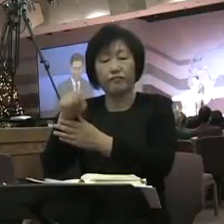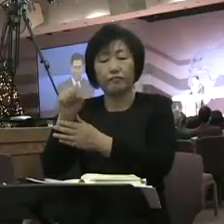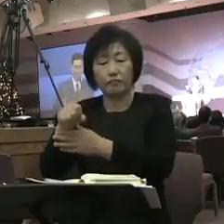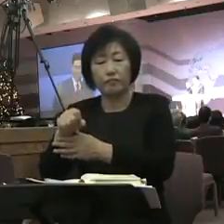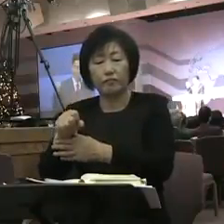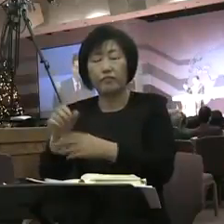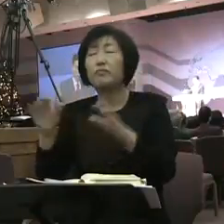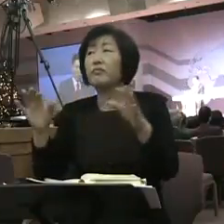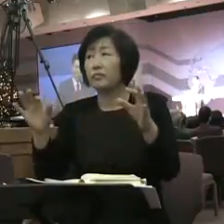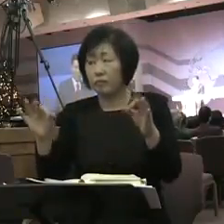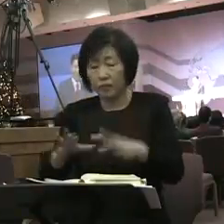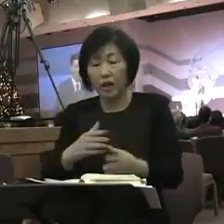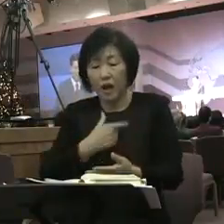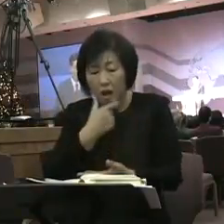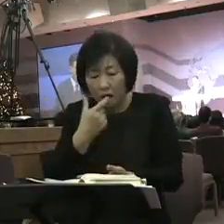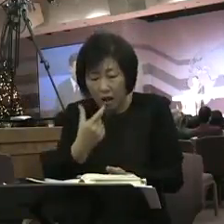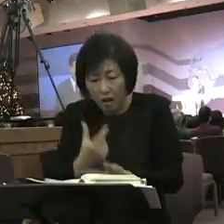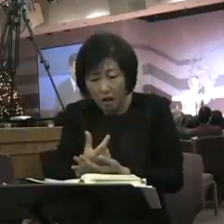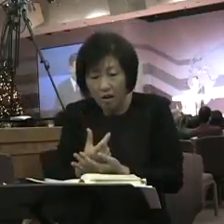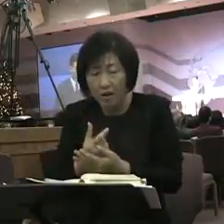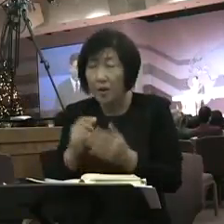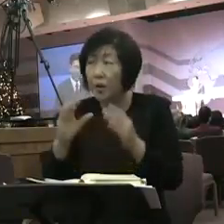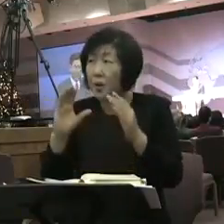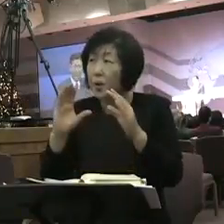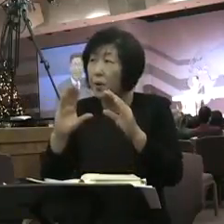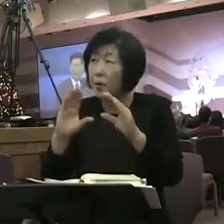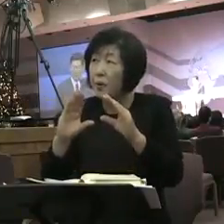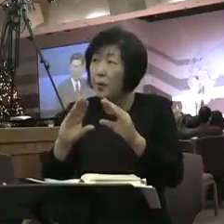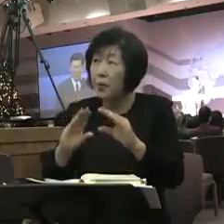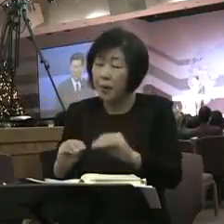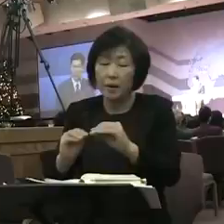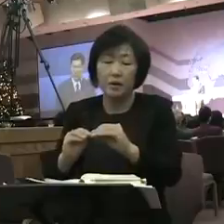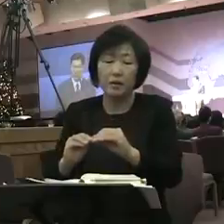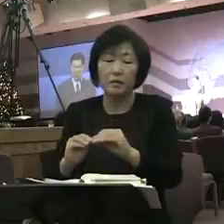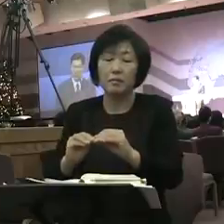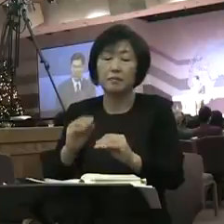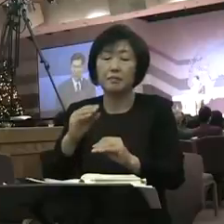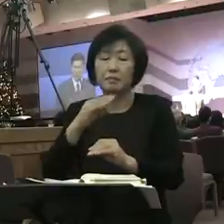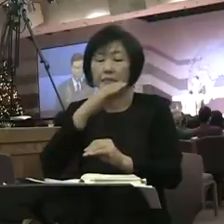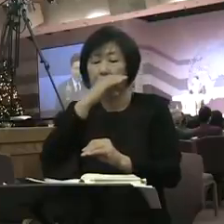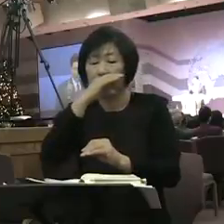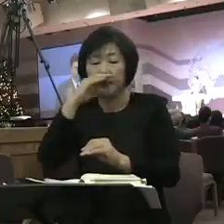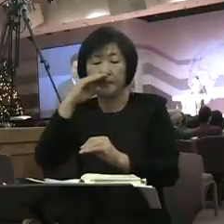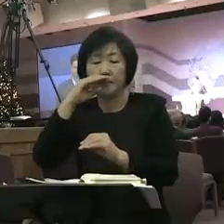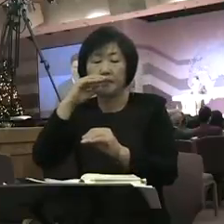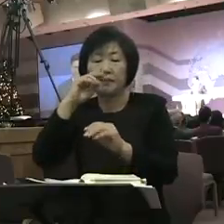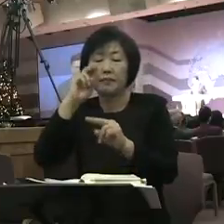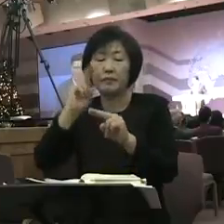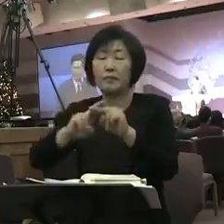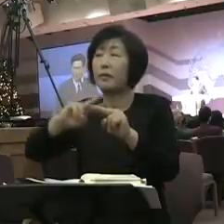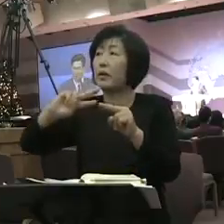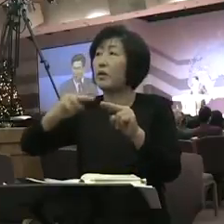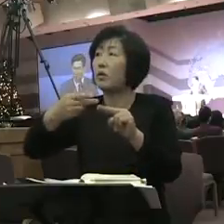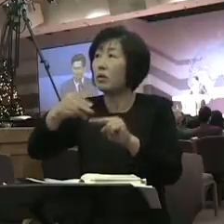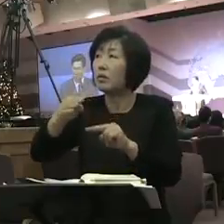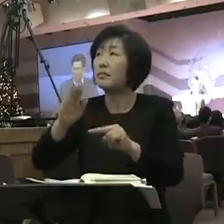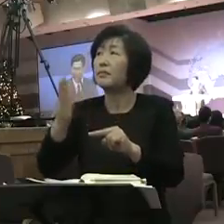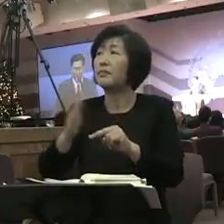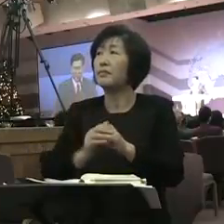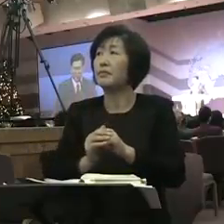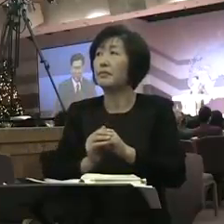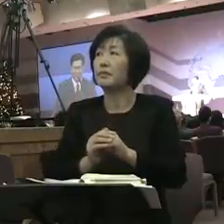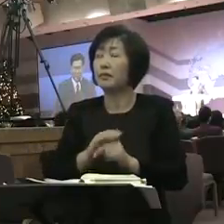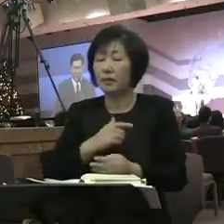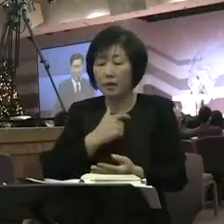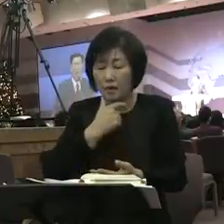다음에 일시적인 감동이 식어버리면 다시 제자리로 돌아가는 일이 흔히 있습니다. 변화는요 그런 감동을